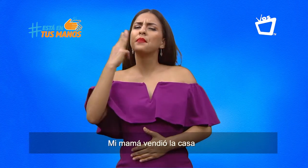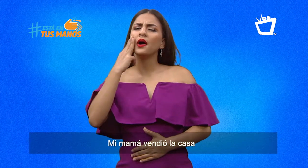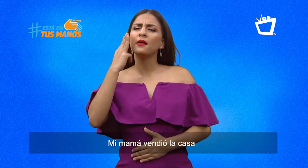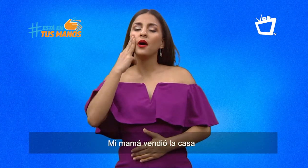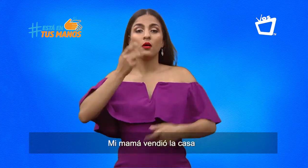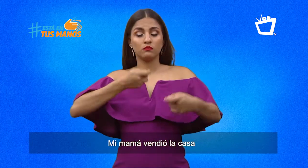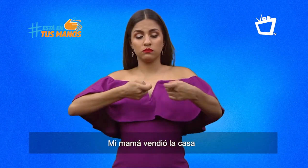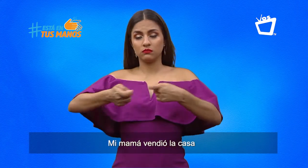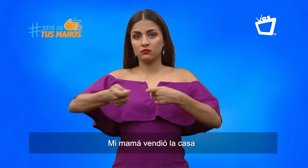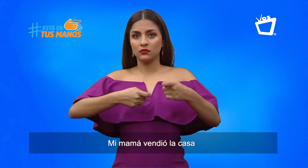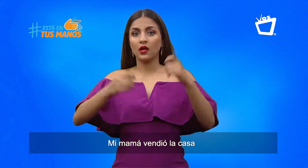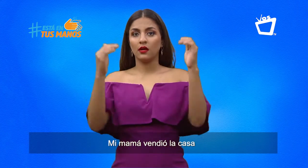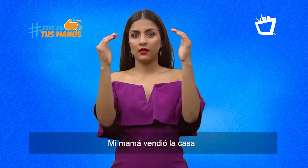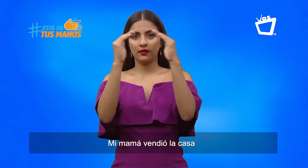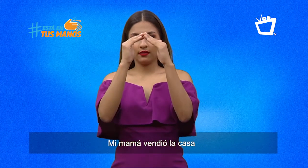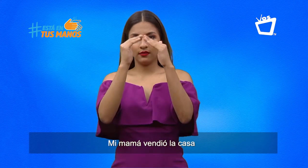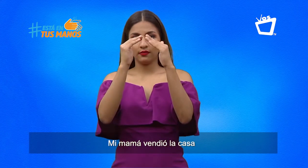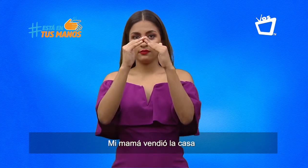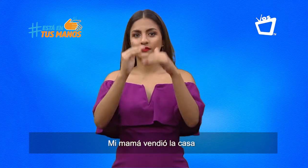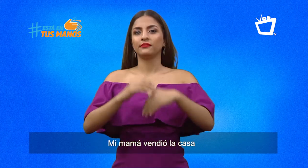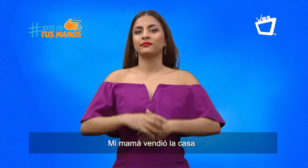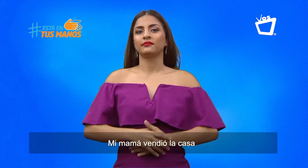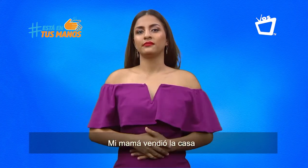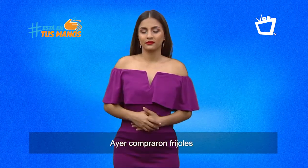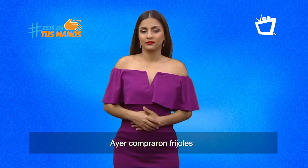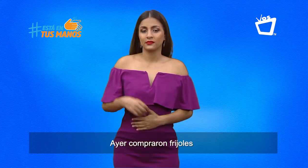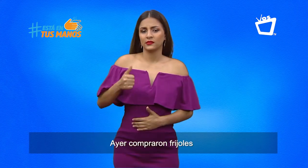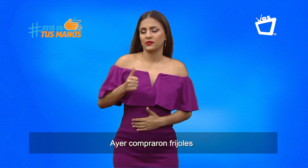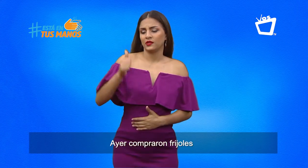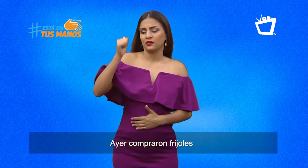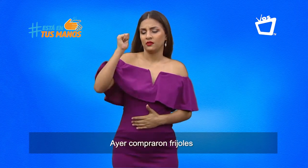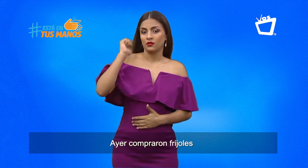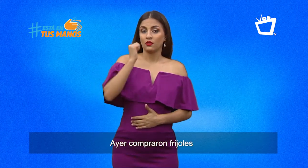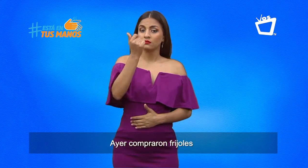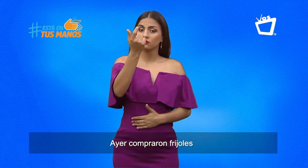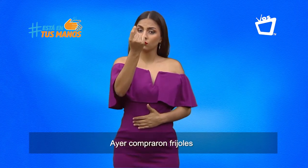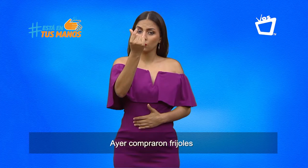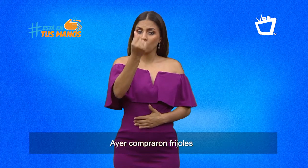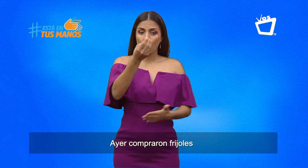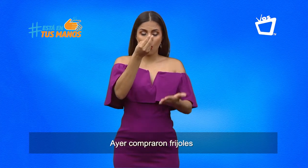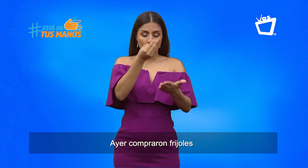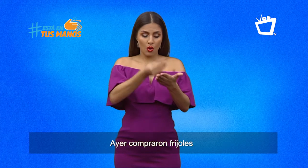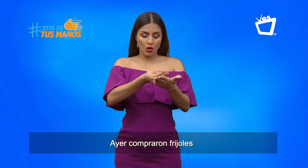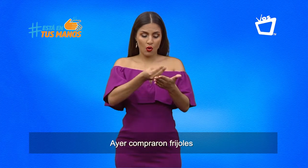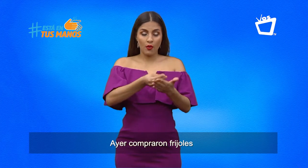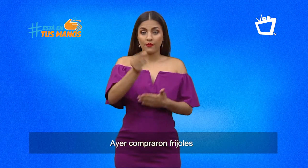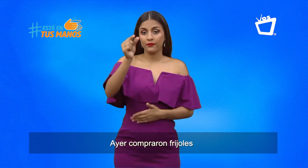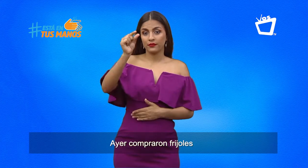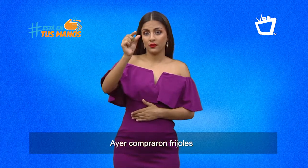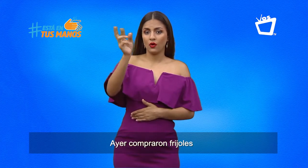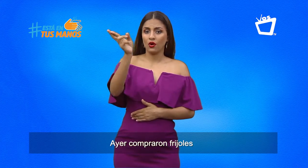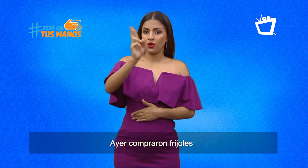mi mamá vendió la casa ayer compraron frijoles